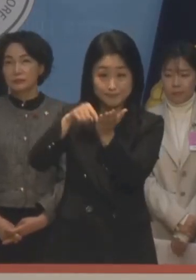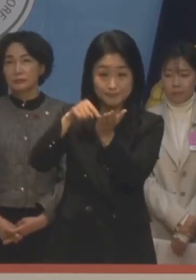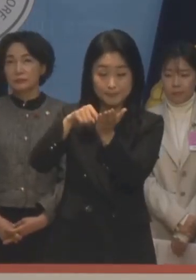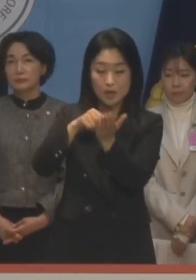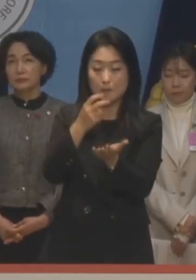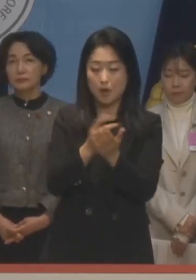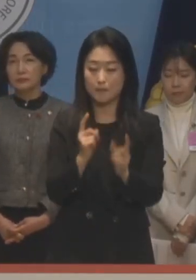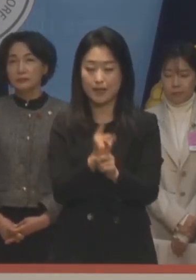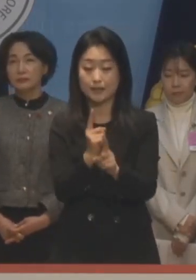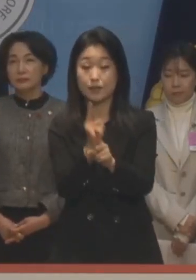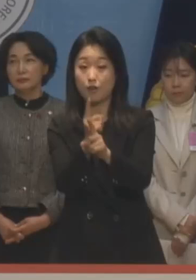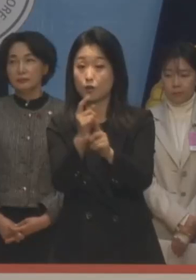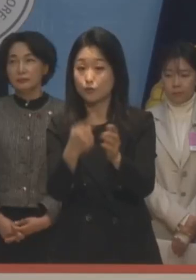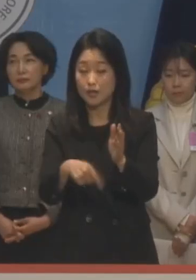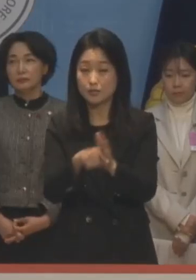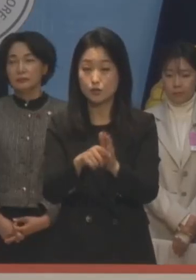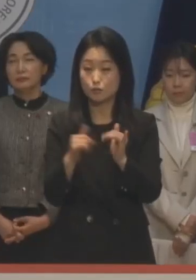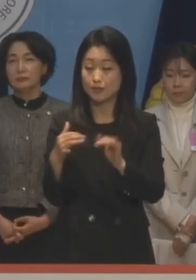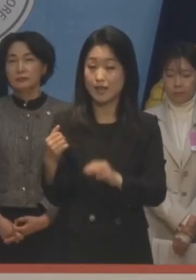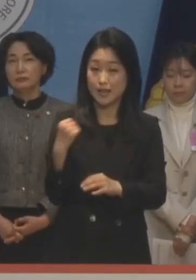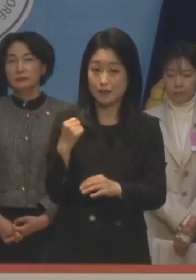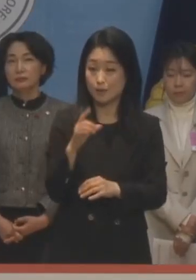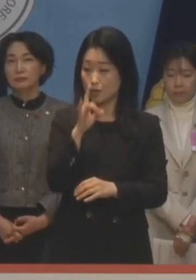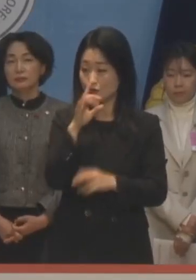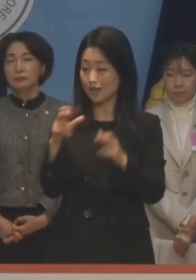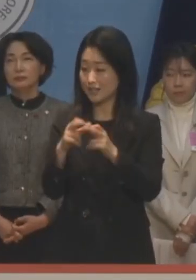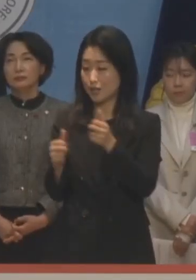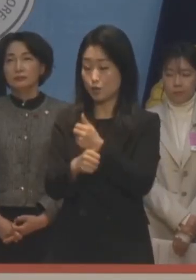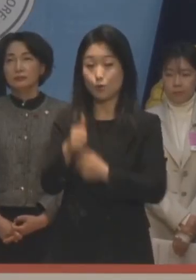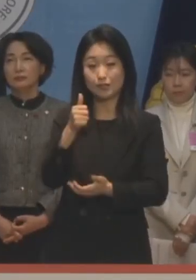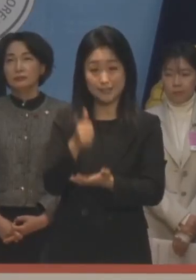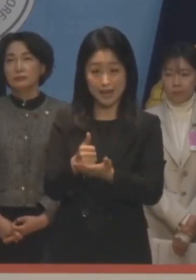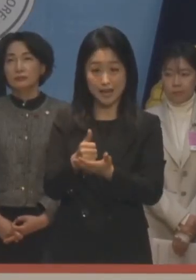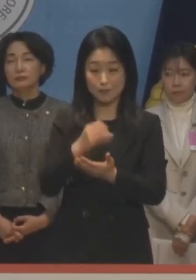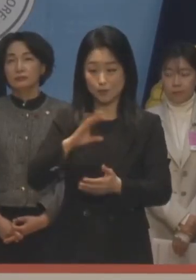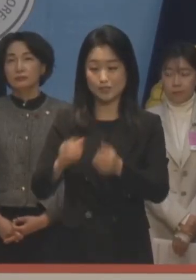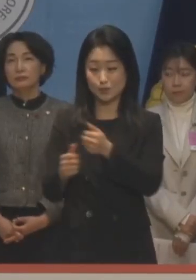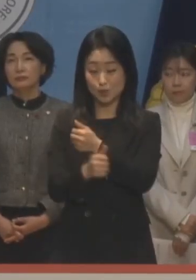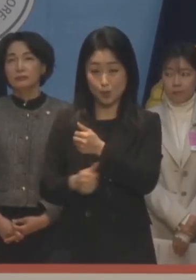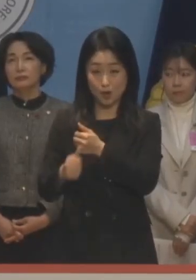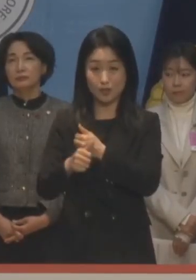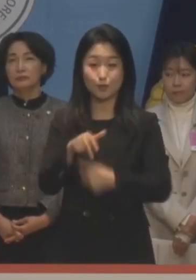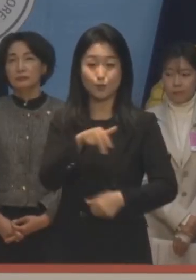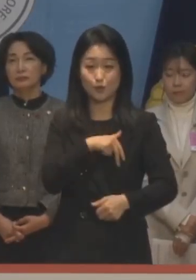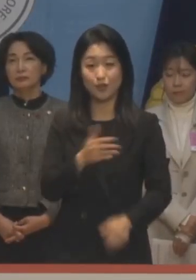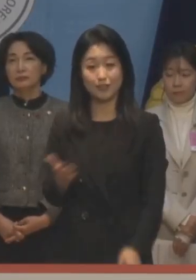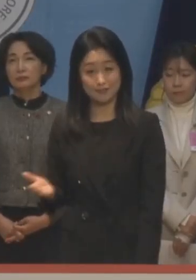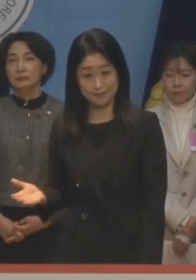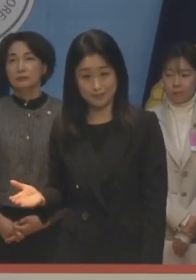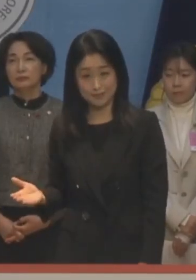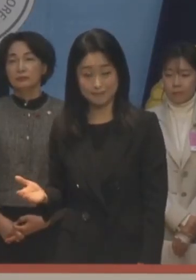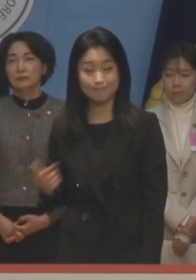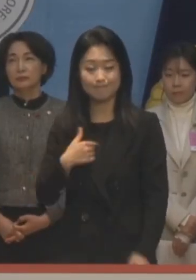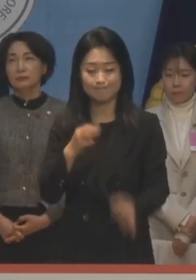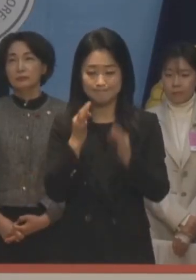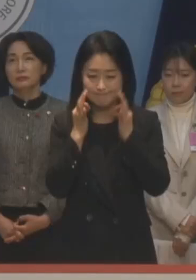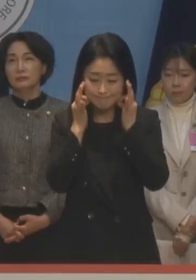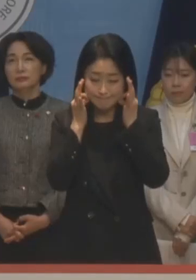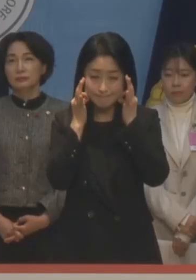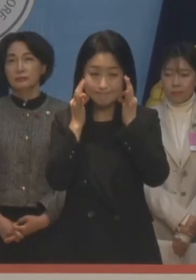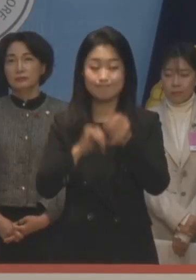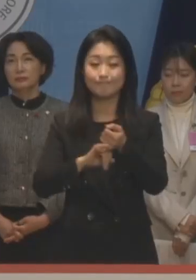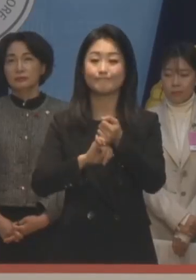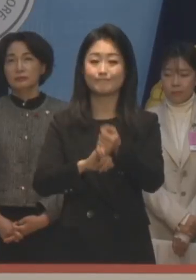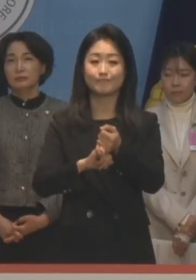국민의힘 중앙장애인위원회 위원장이자 국회 보건복지위원회 위원으로서 끝까지 최선을